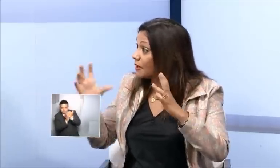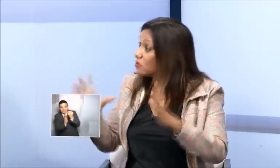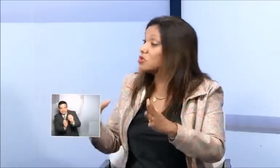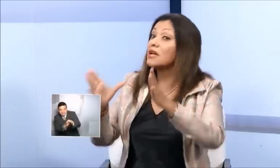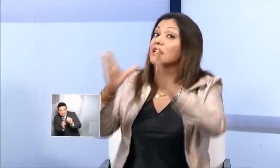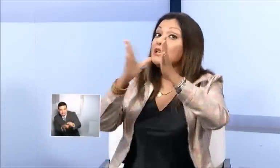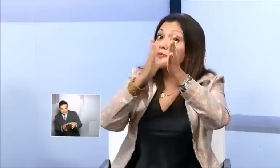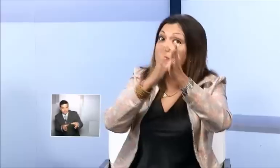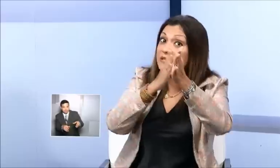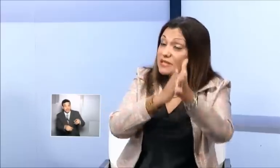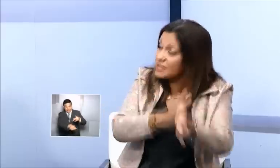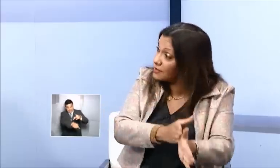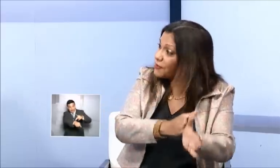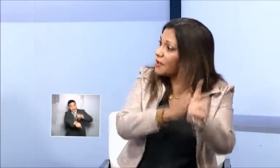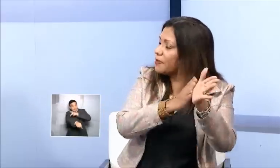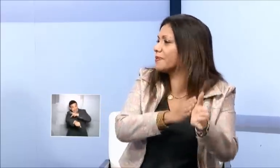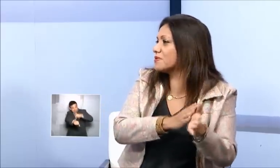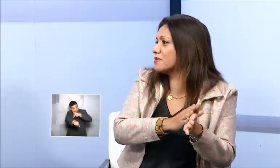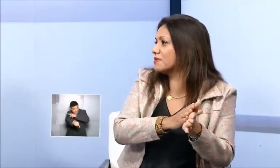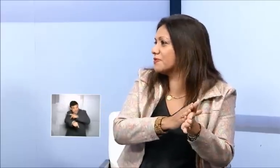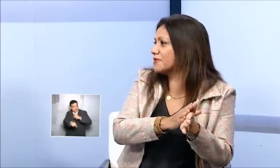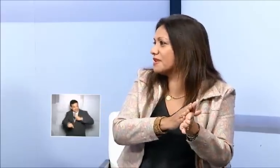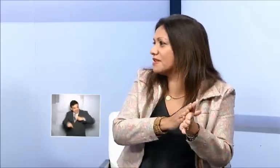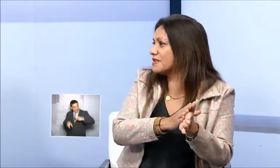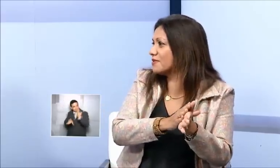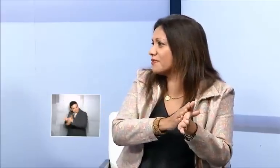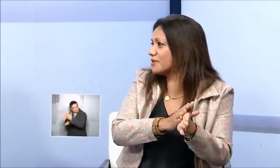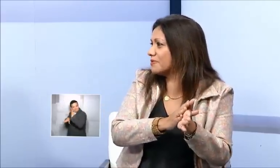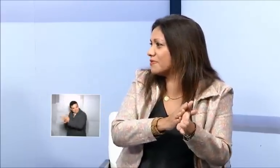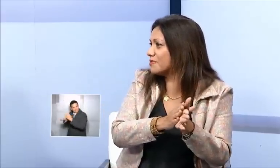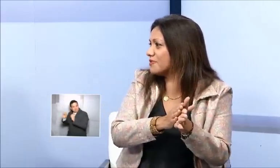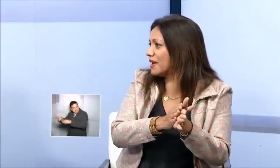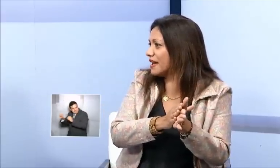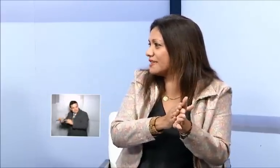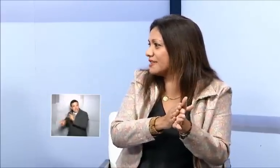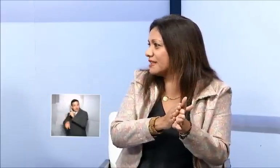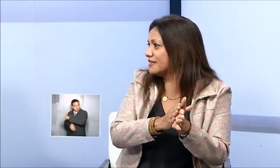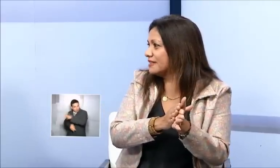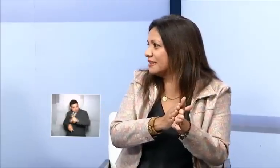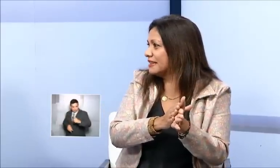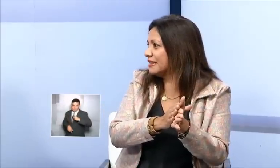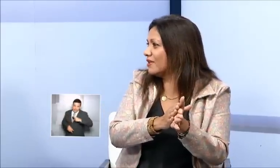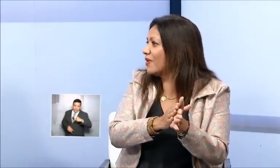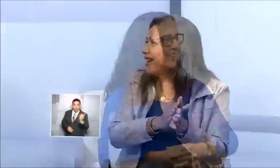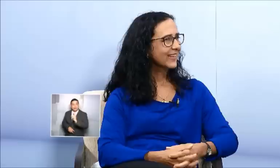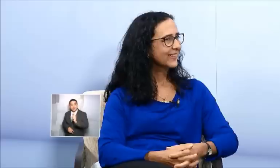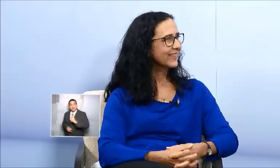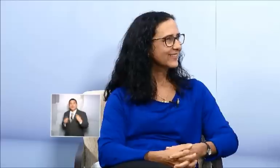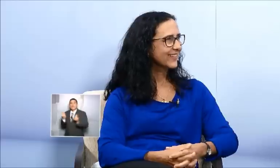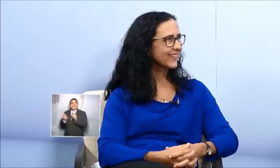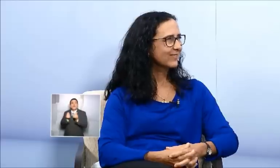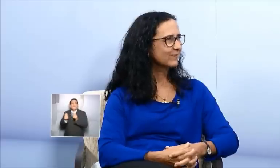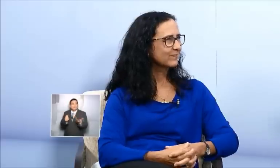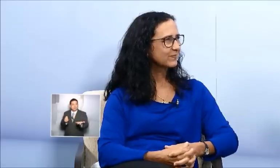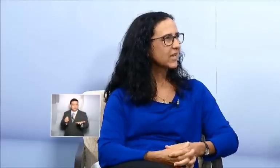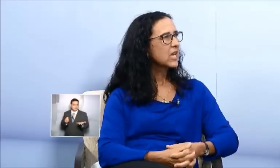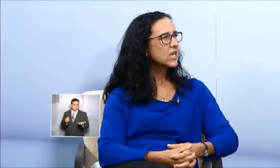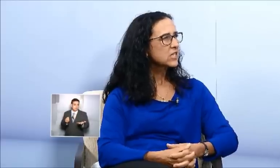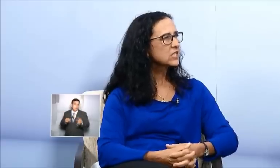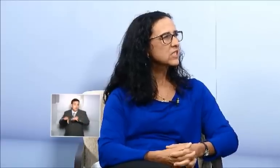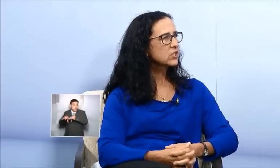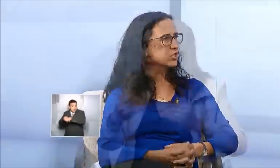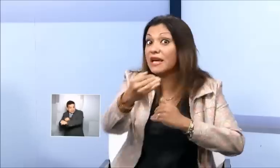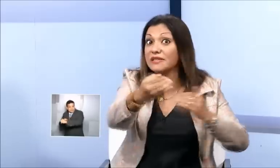para uma pedagogia específica para uma pessoa com deficiências, vamos falar assim? Ou existe essa dificuldade